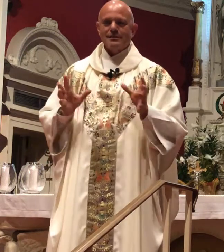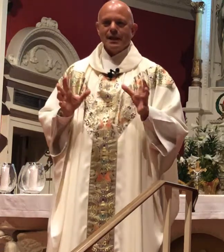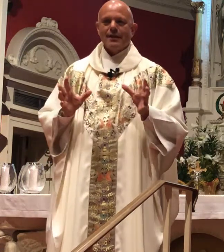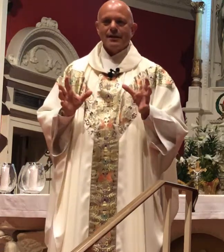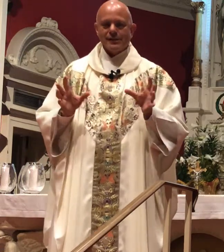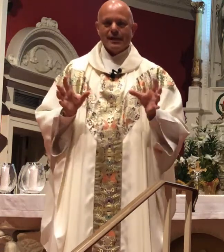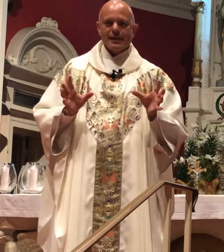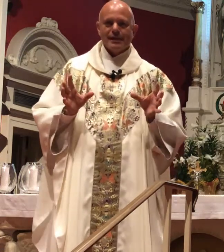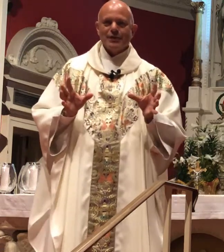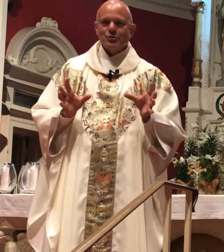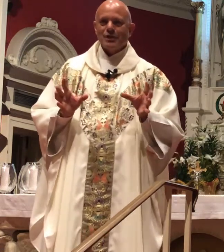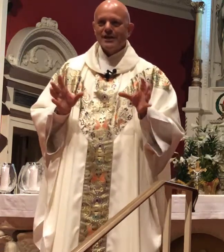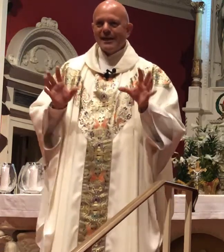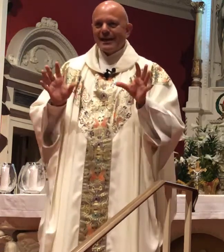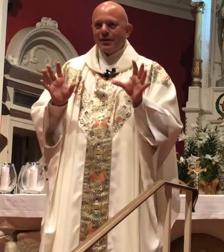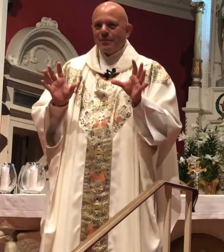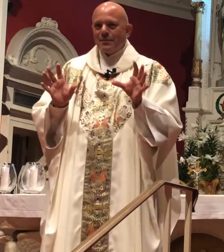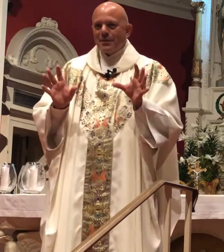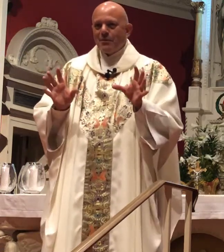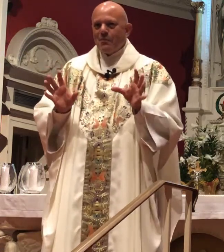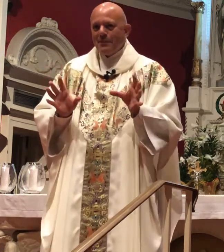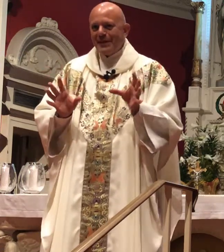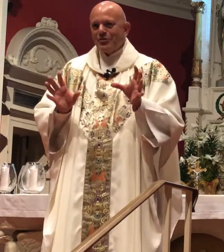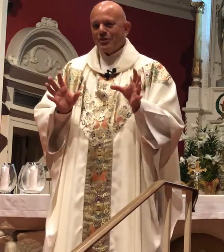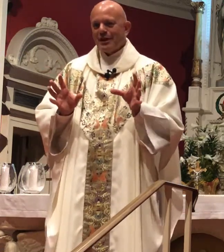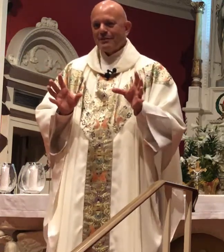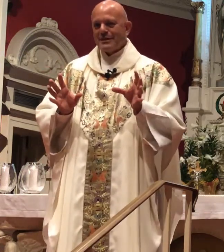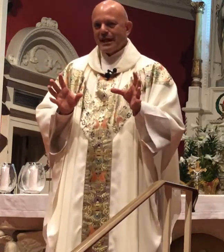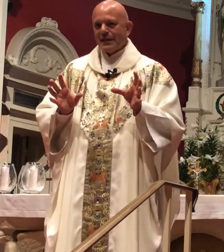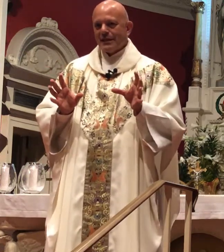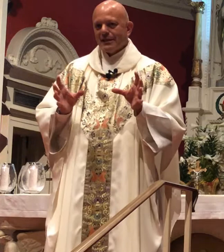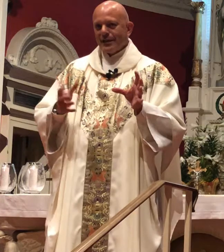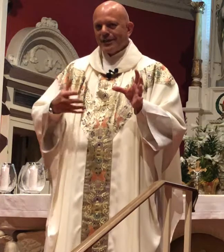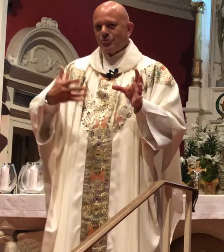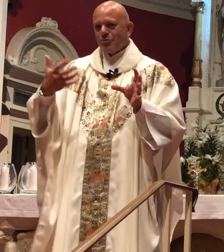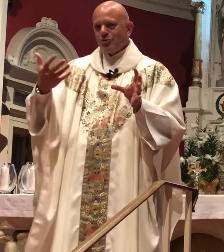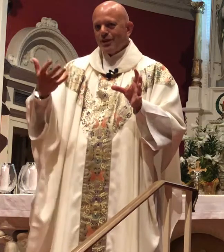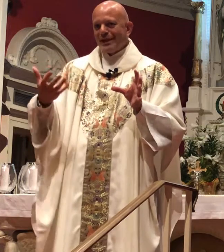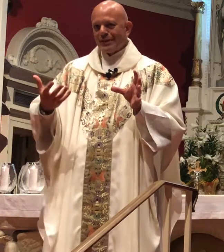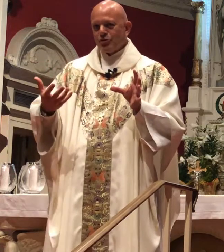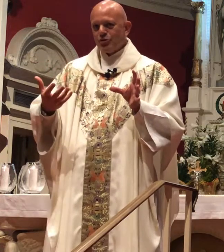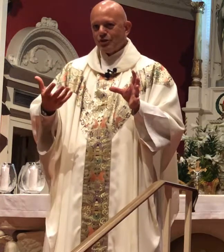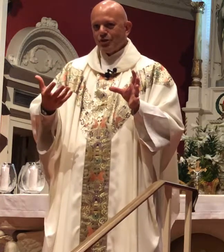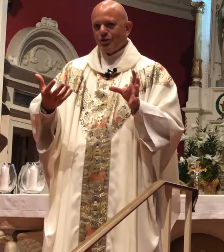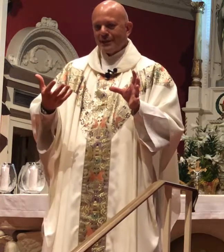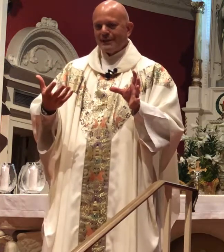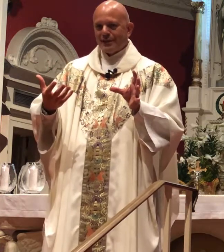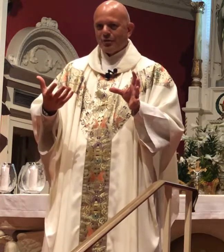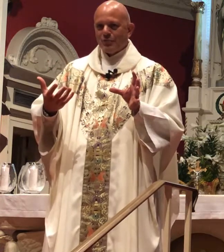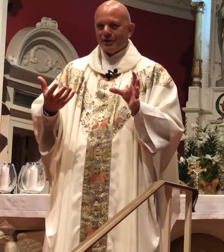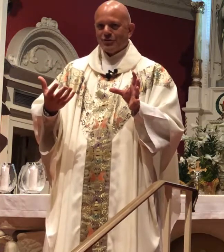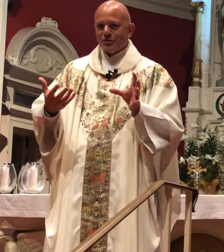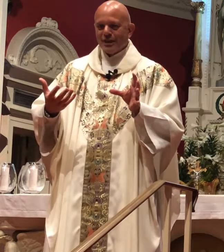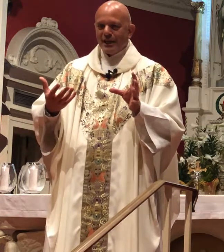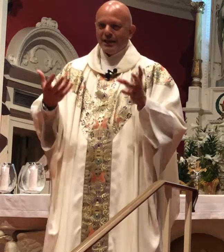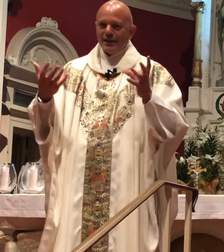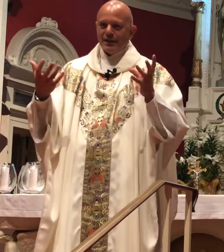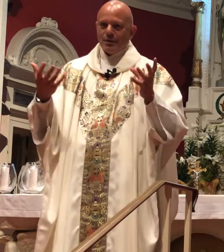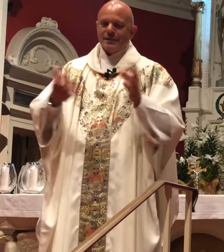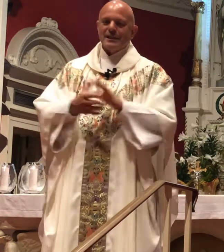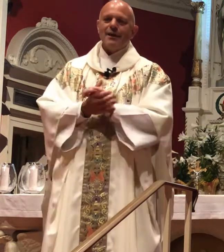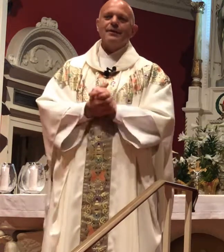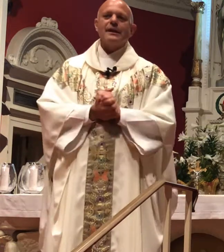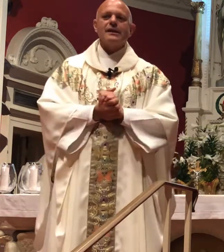dice la Sagrada Escritura que en los primeros momentos de la mañana Jesús resucitó de entre los muertos.